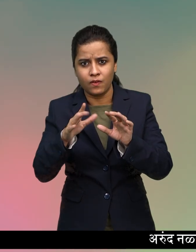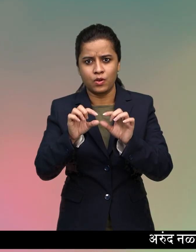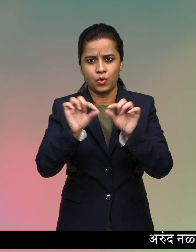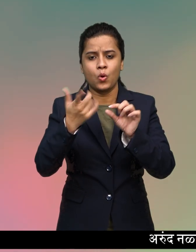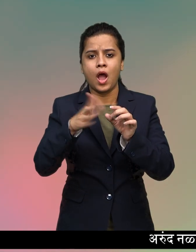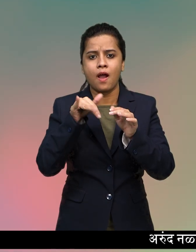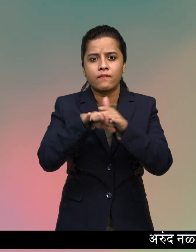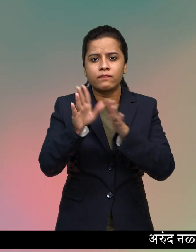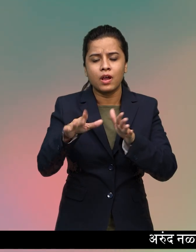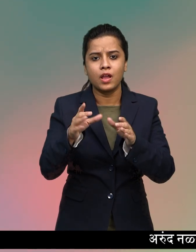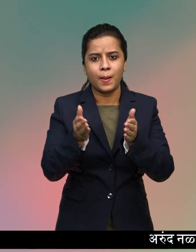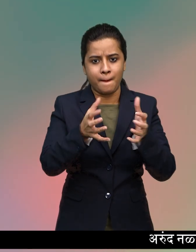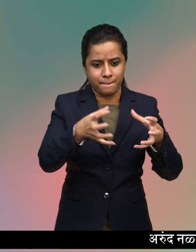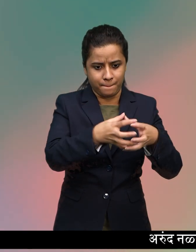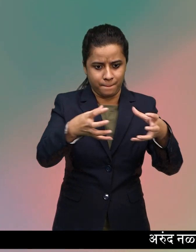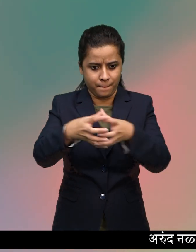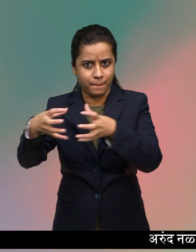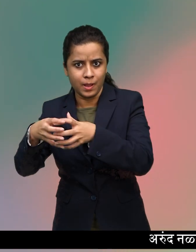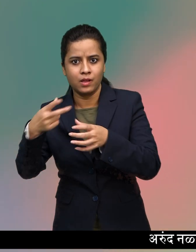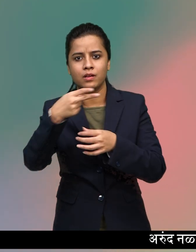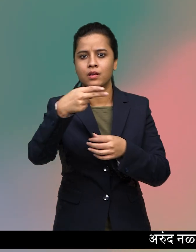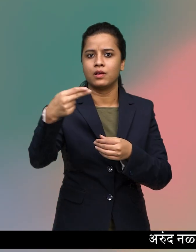अरुंद नळ्या असतात, ज्यानंतर शिरा